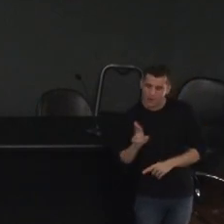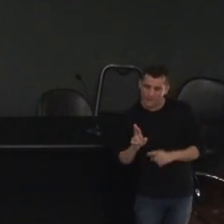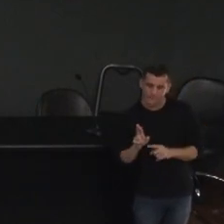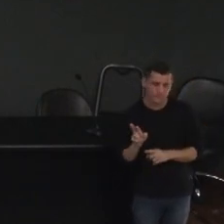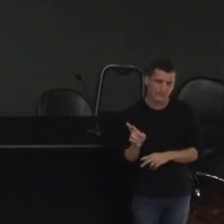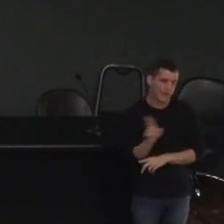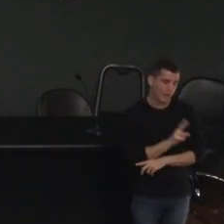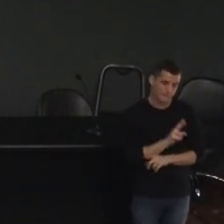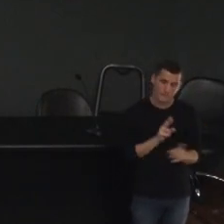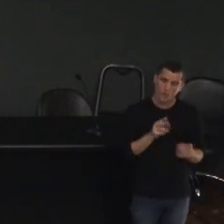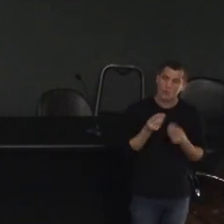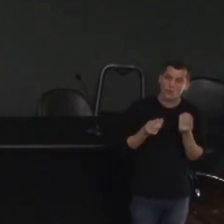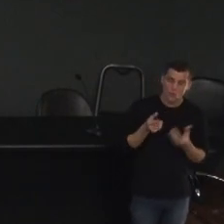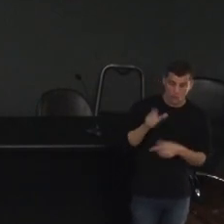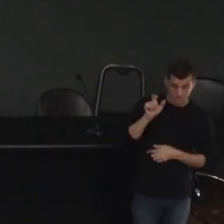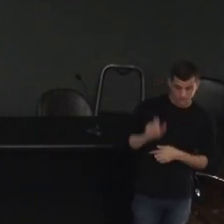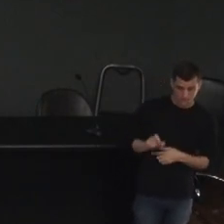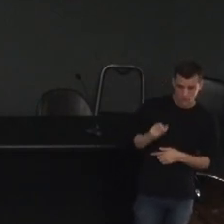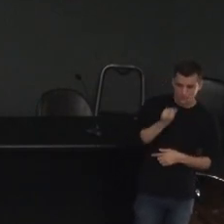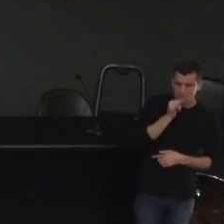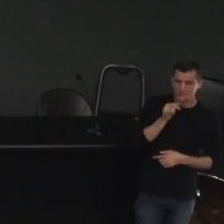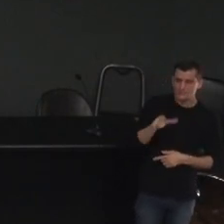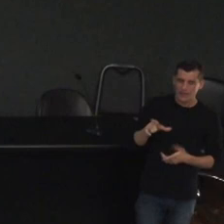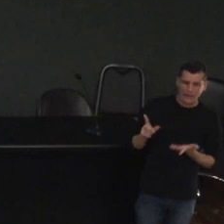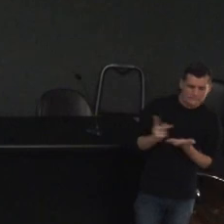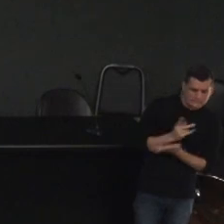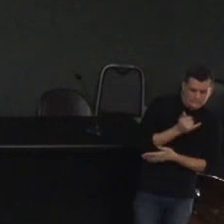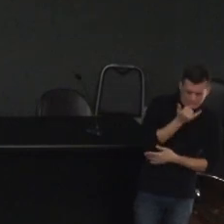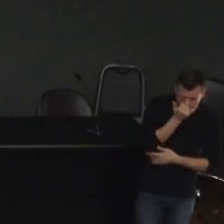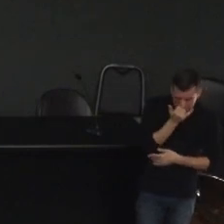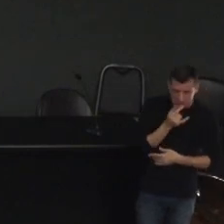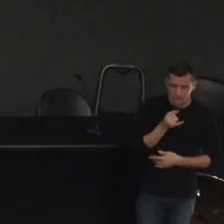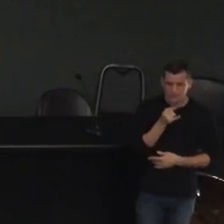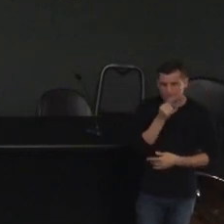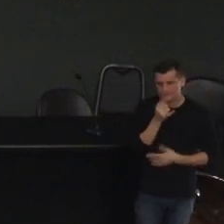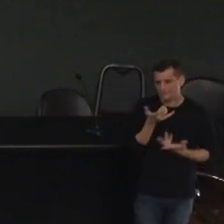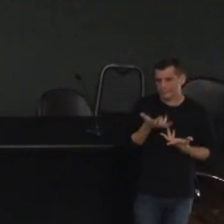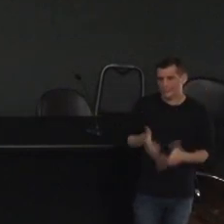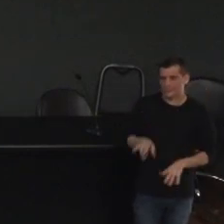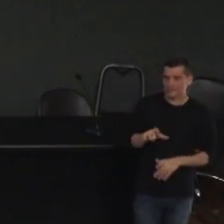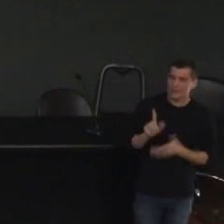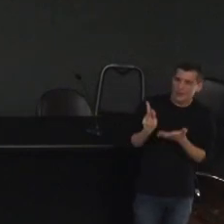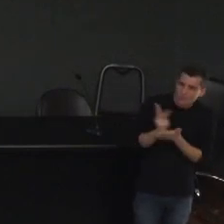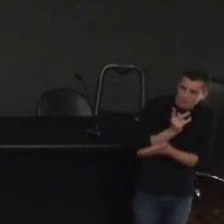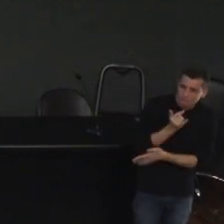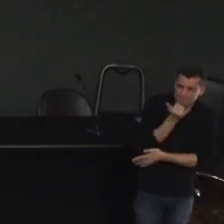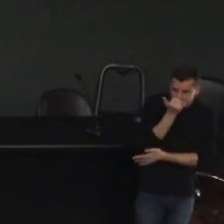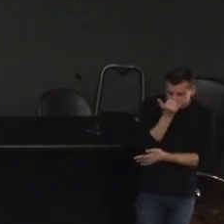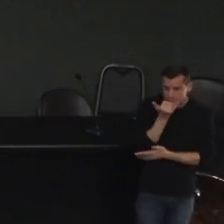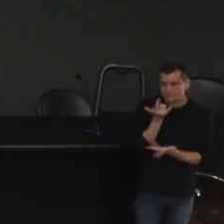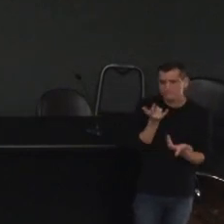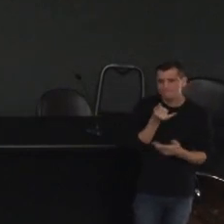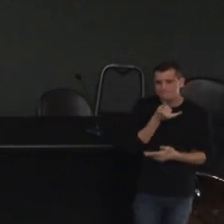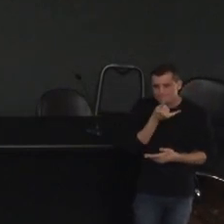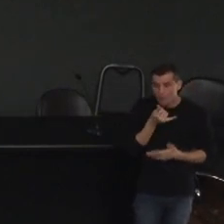evento adverso Então qualquer situação indesejada né que seja confirmada relacionada